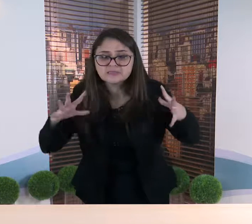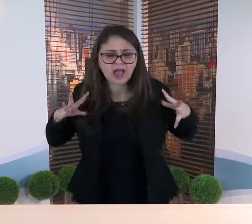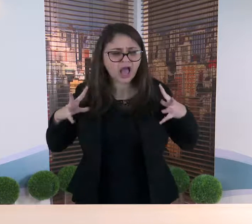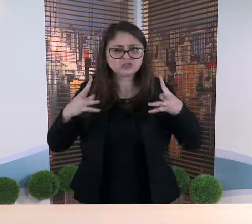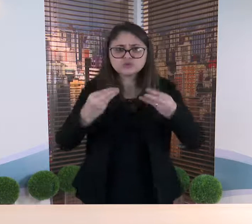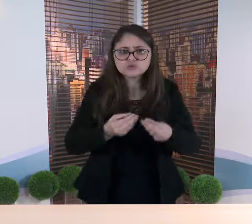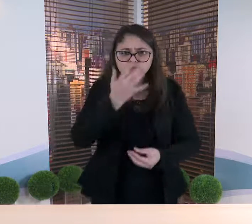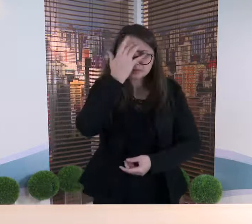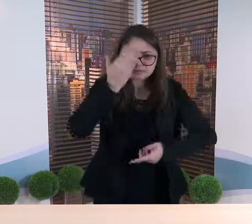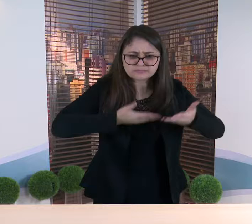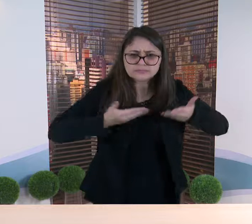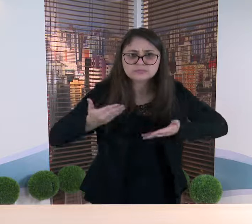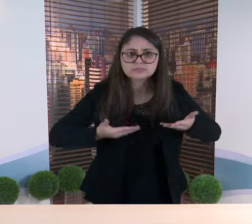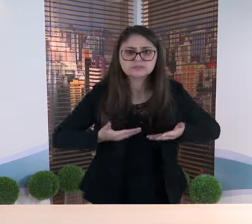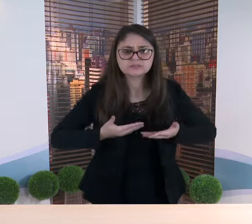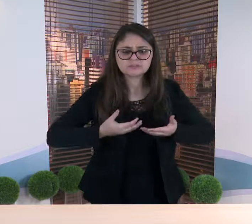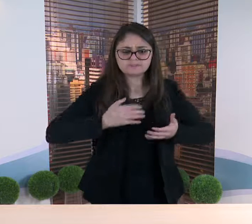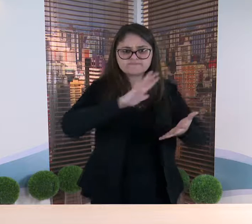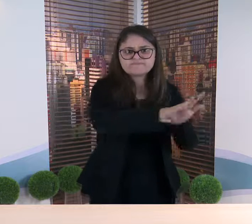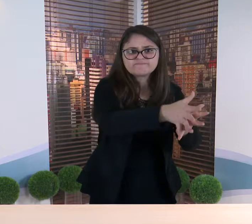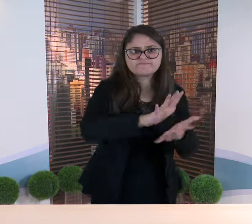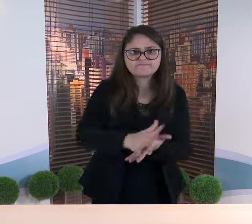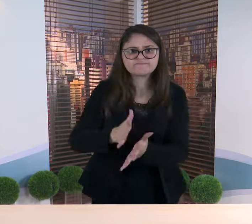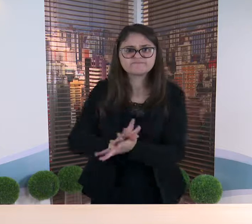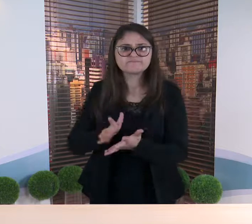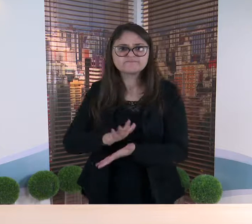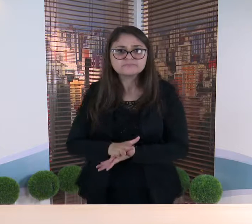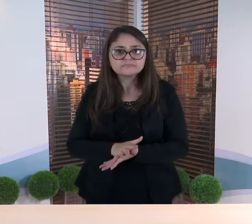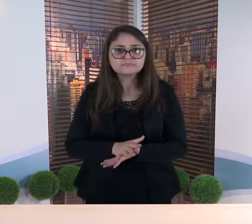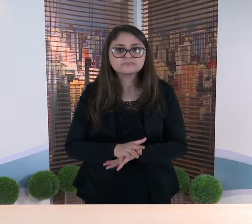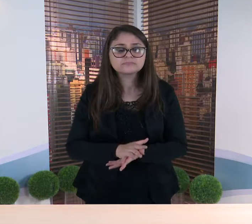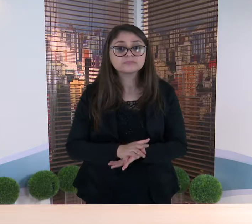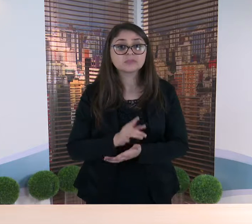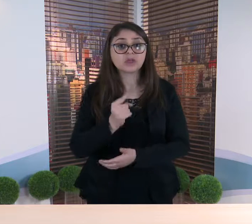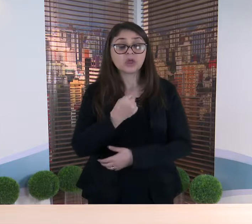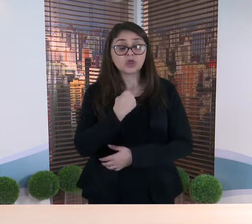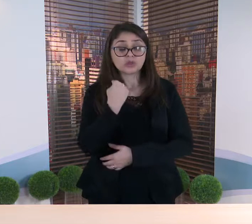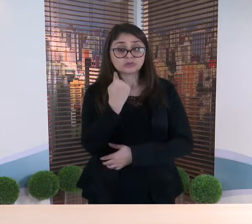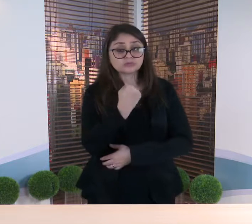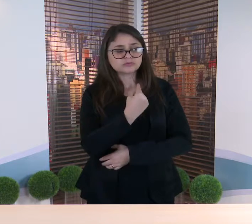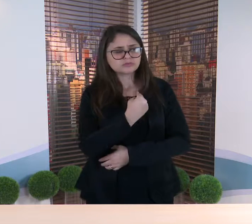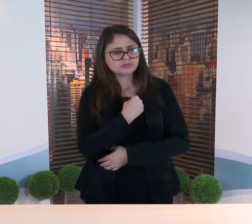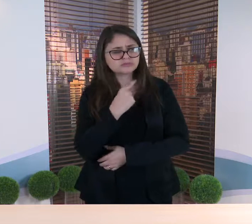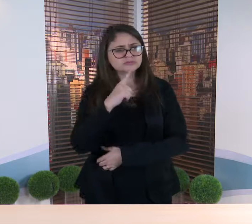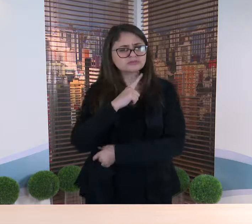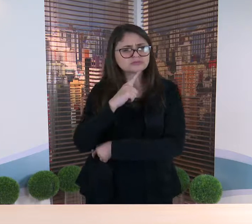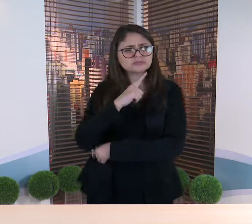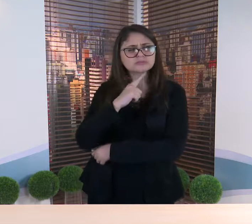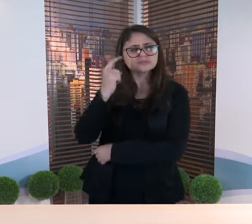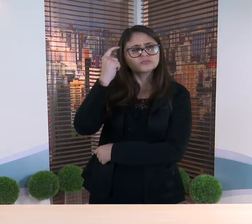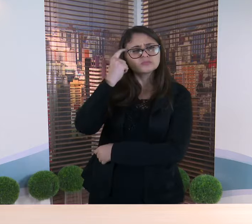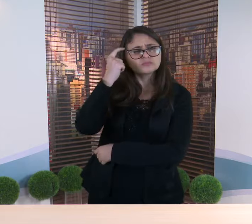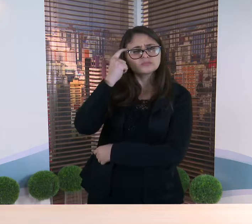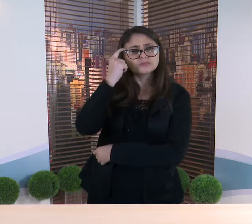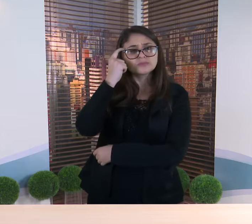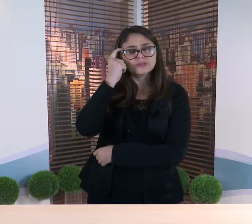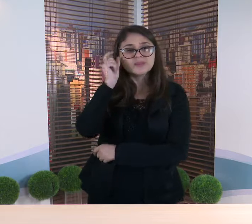a serviço dele são destruídos. Não podemos ter uma noção da real grandeza do